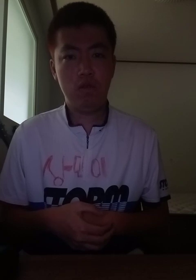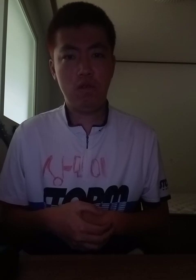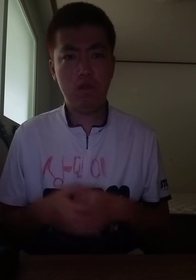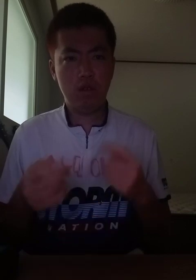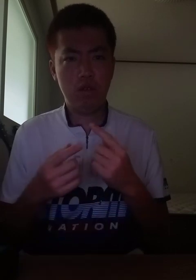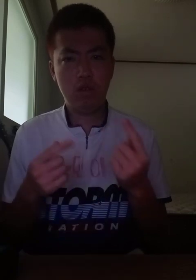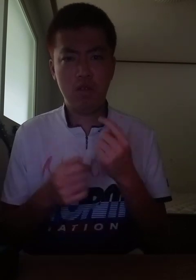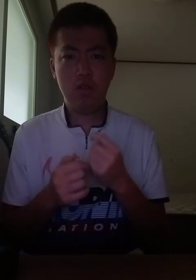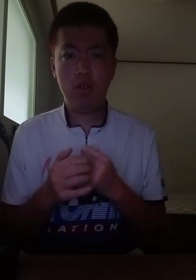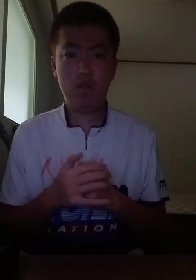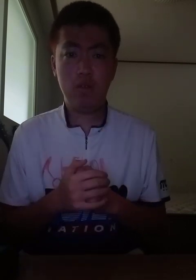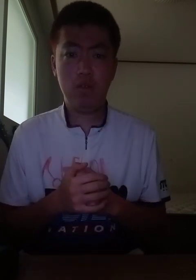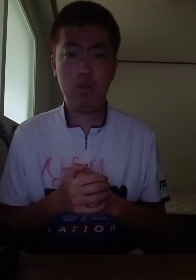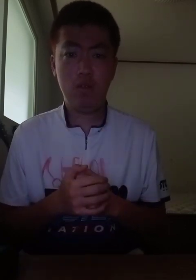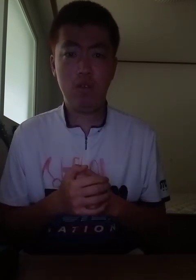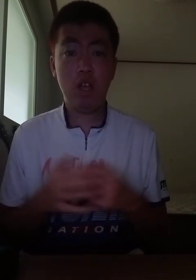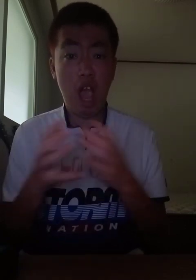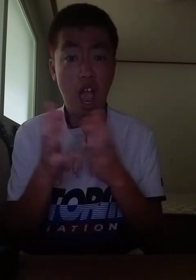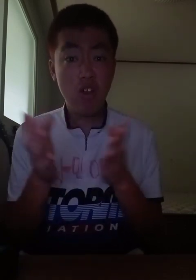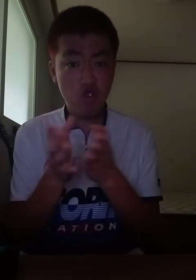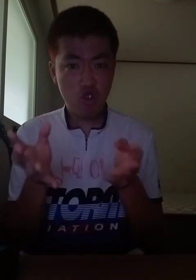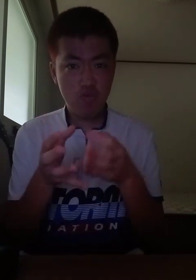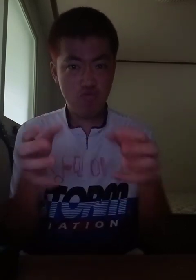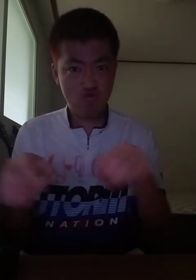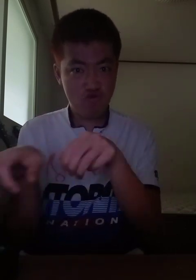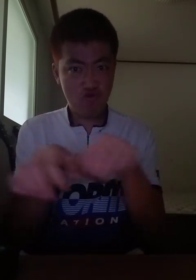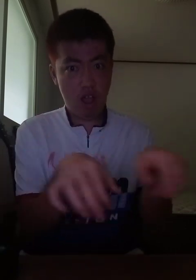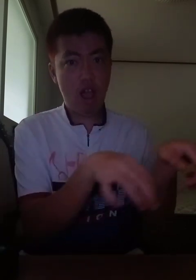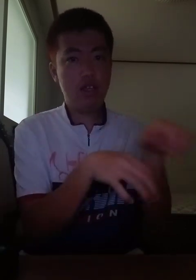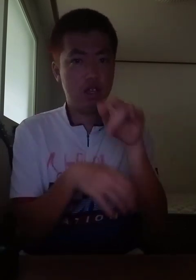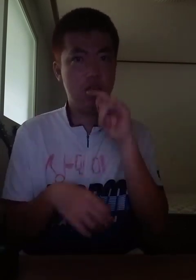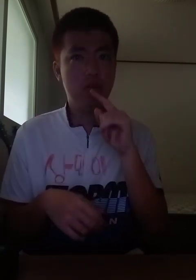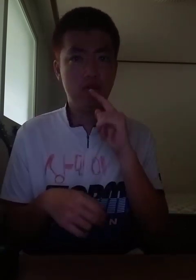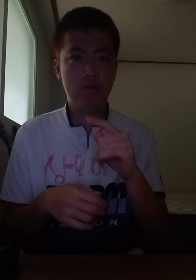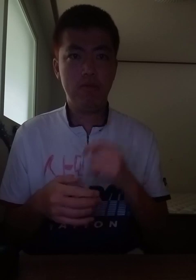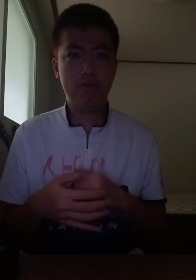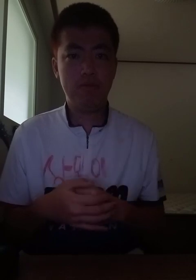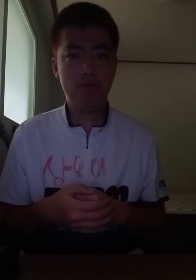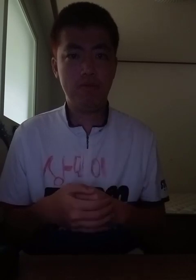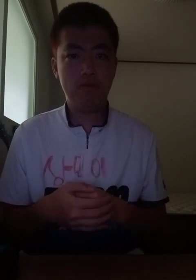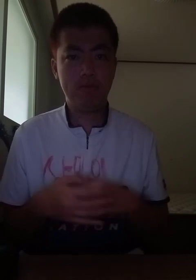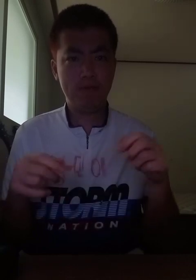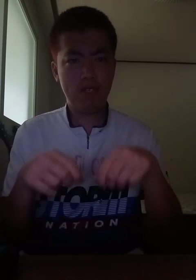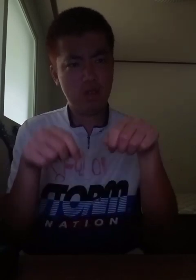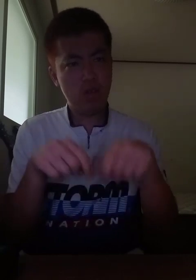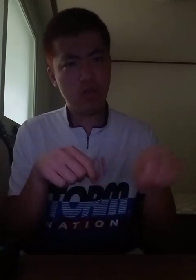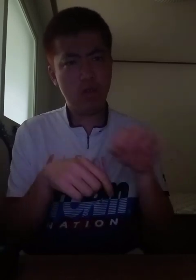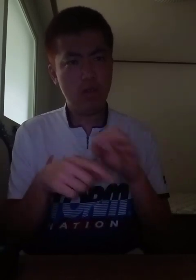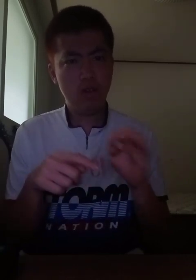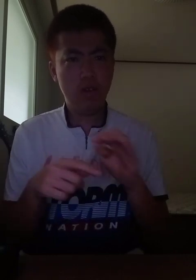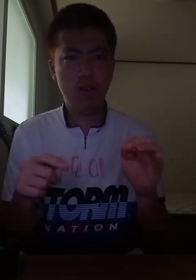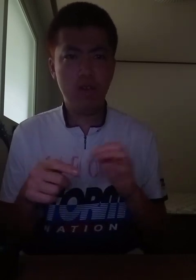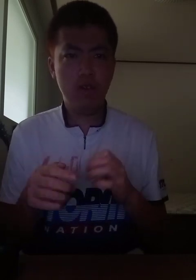먹었나봐. 인근 약수터에서 물을 나르는 게 일상입니다. 지하수라만 안 뛰고 있다.